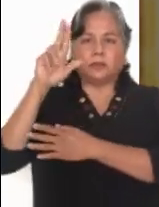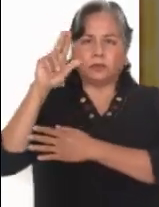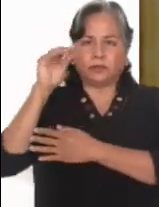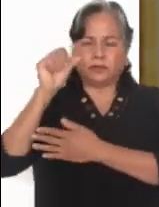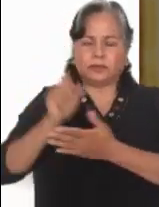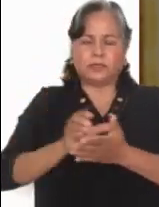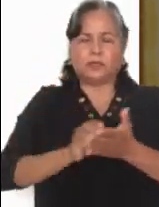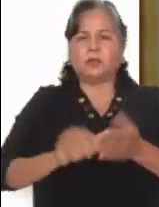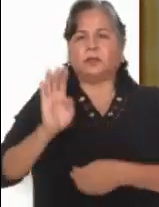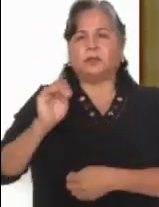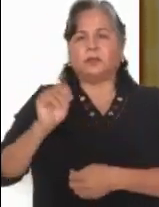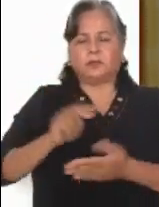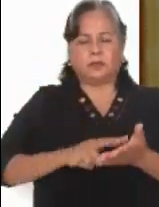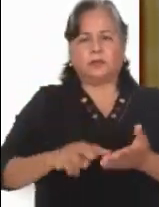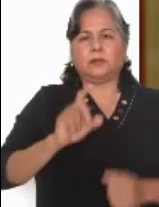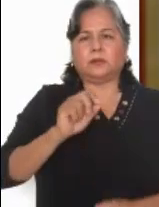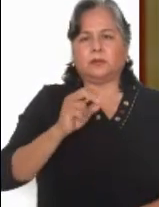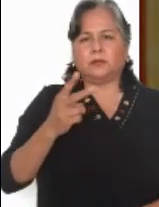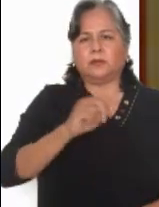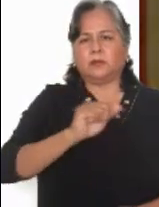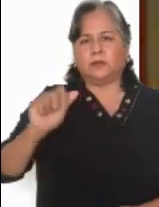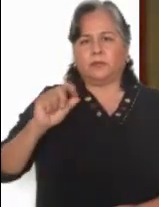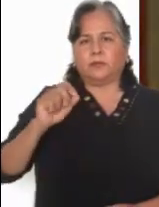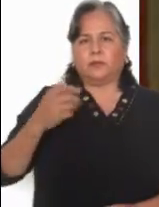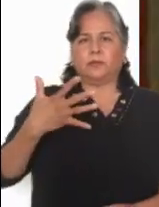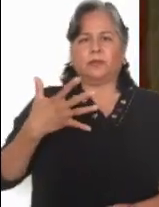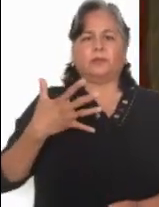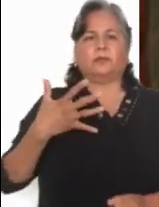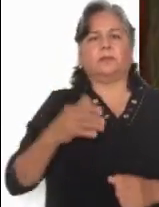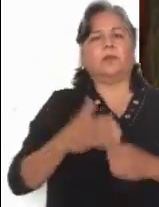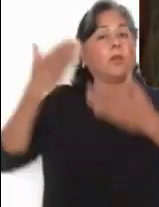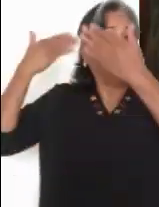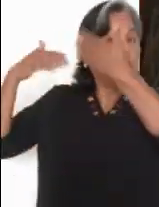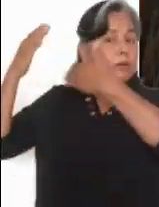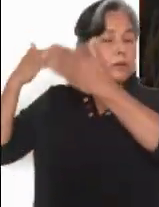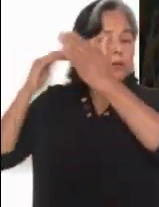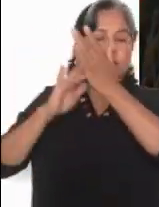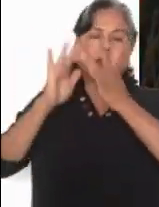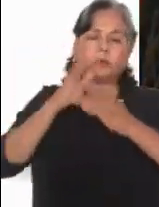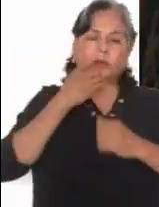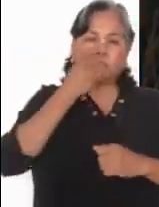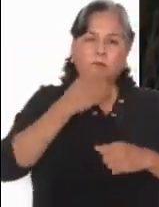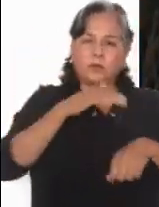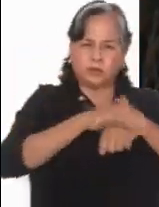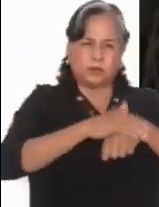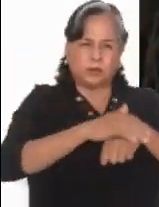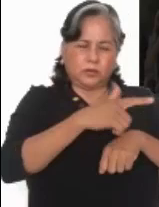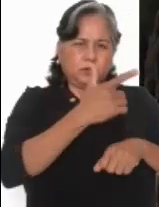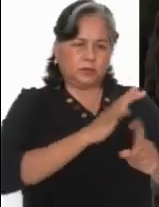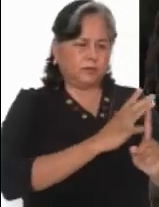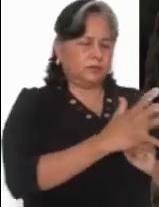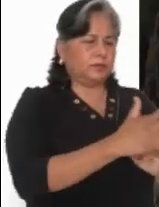9, versículos del 22 al 25. En aquel tiempo Jesús dijo a sus